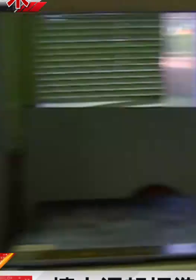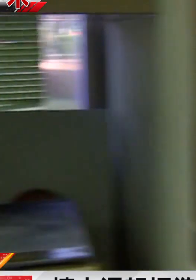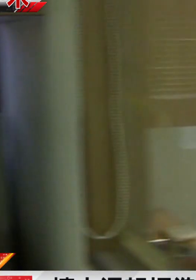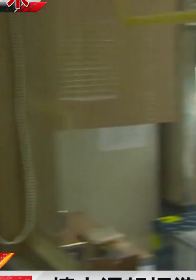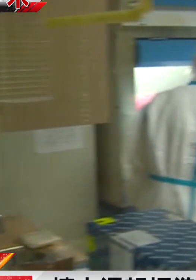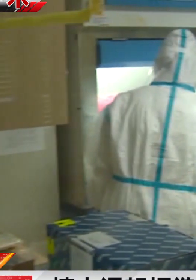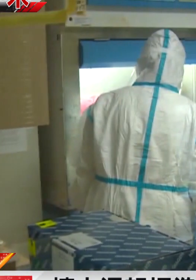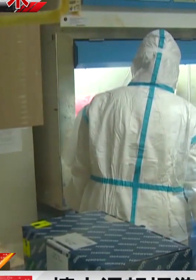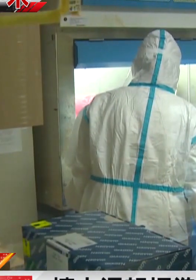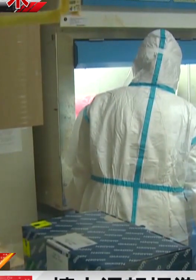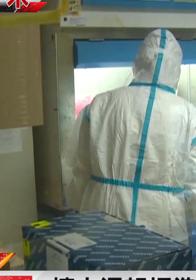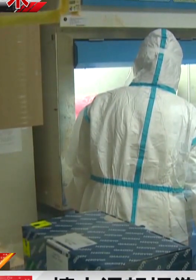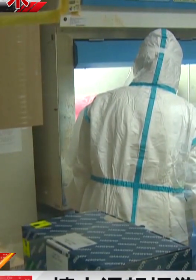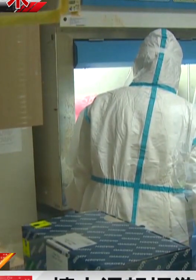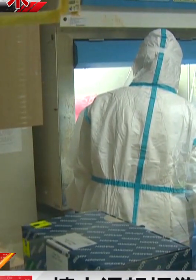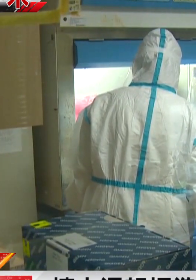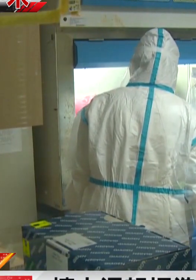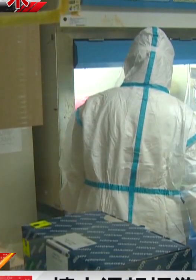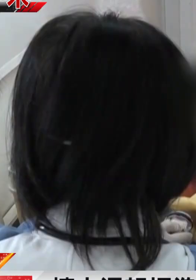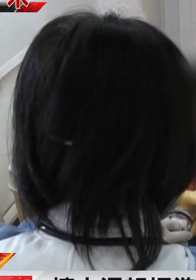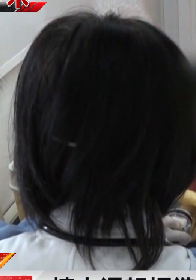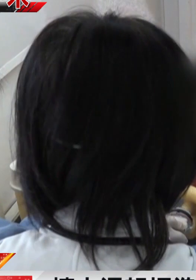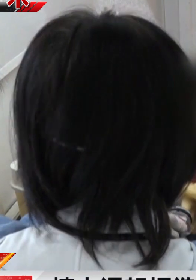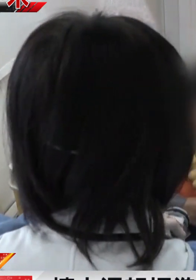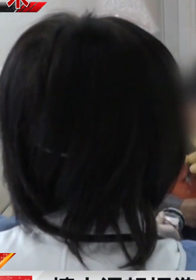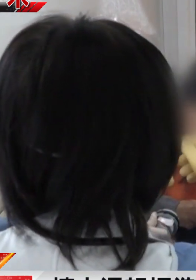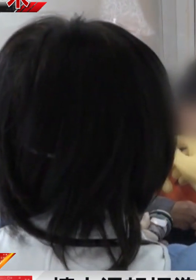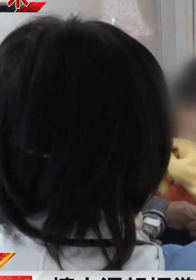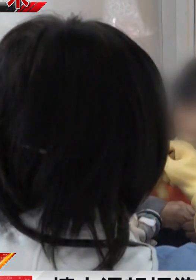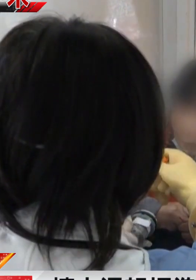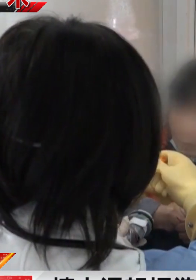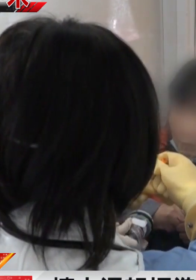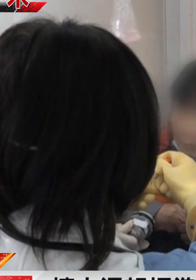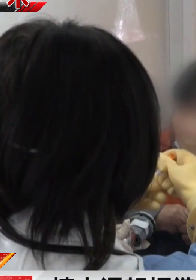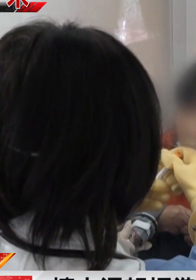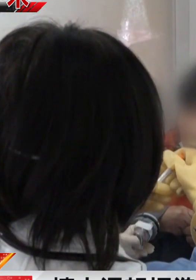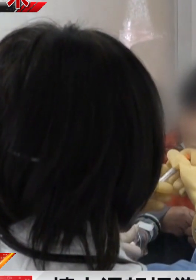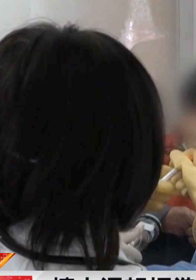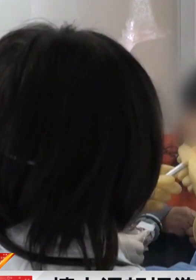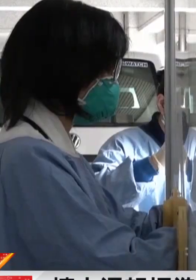出现异常的患者，都要通报筛检送验，避免出现任